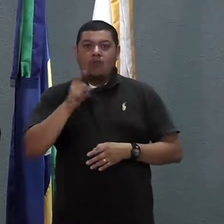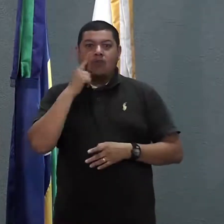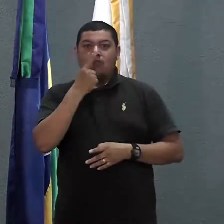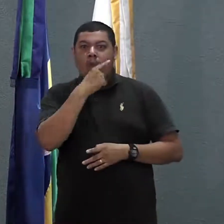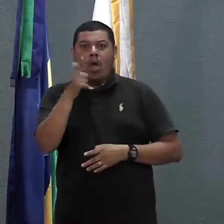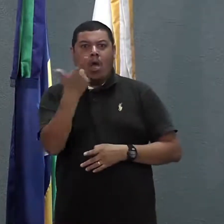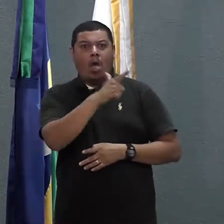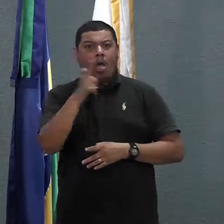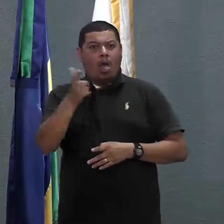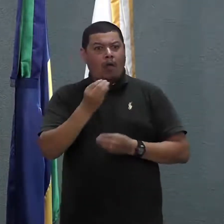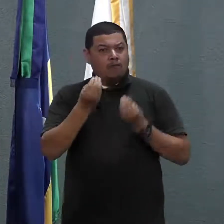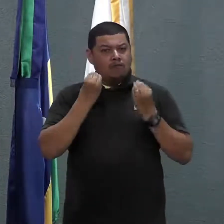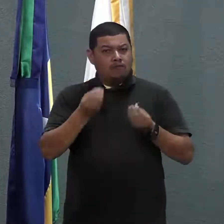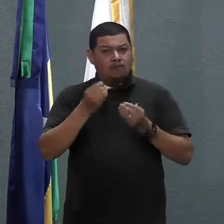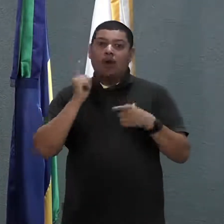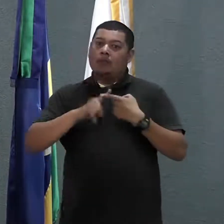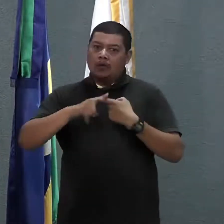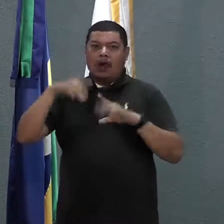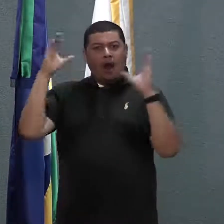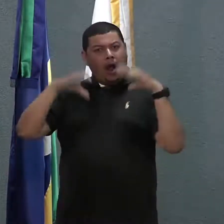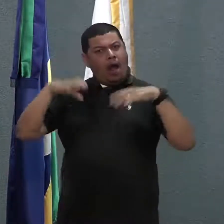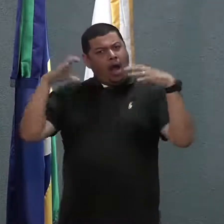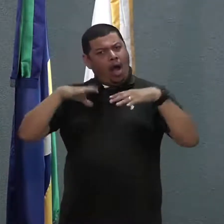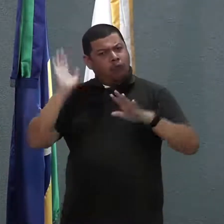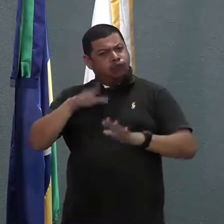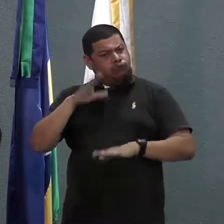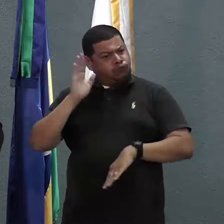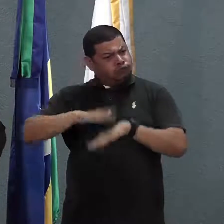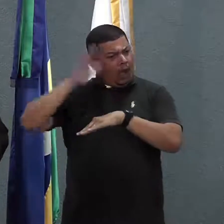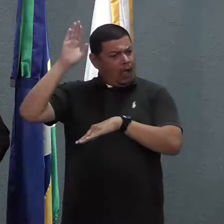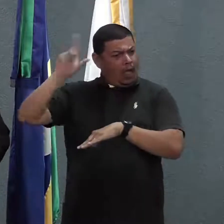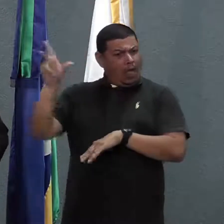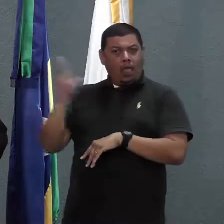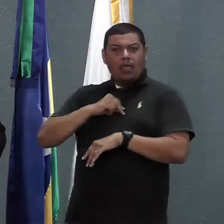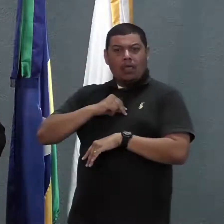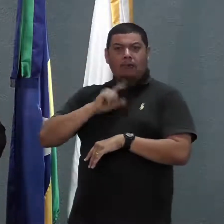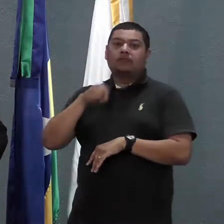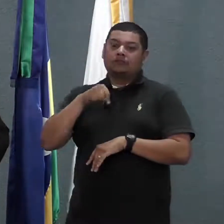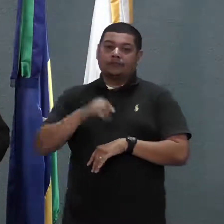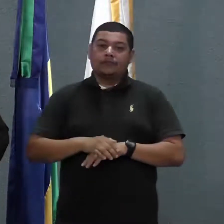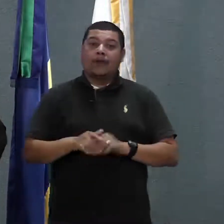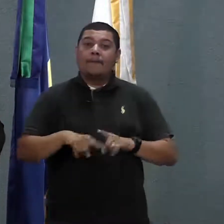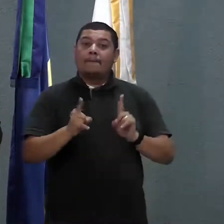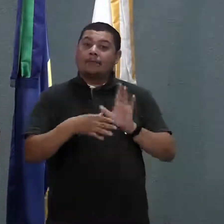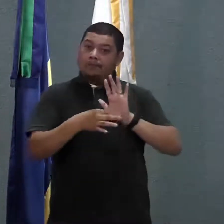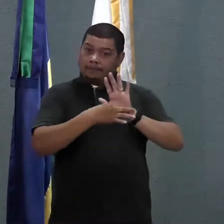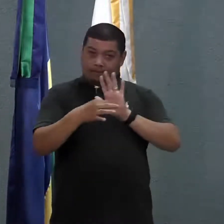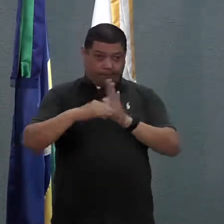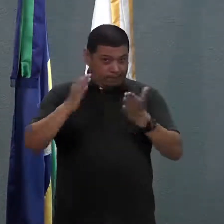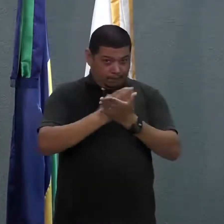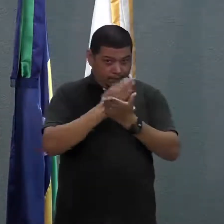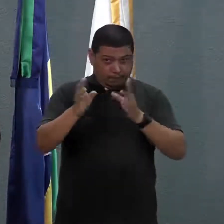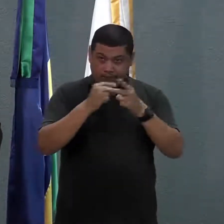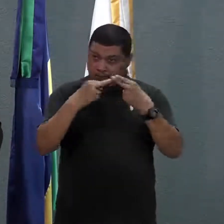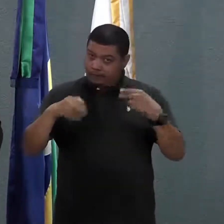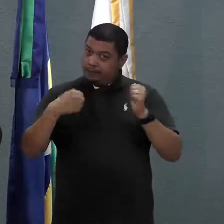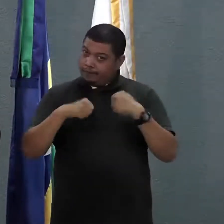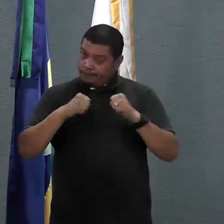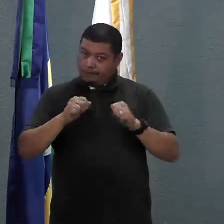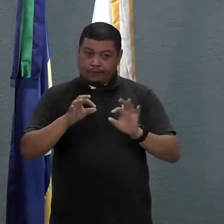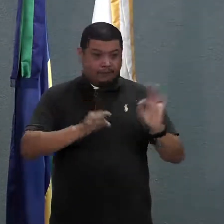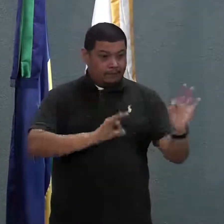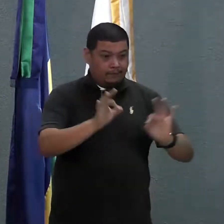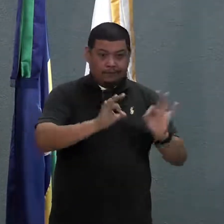Eu ainda não tinha visto, porque realmente foi muita chuva. Porém, penso eu que algumas coisas nós vamos ter que resolver.